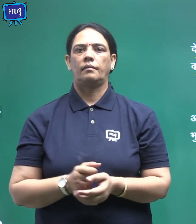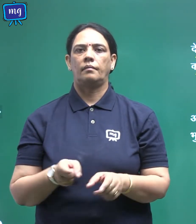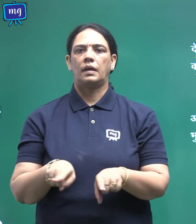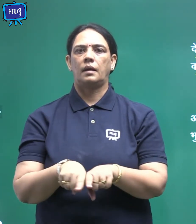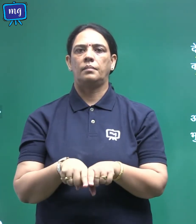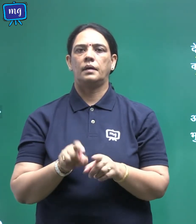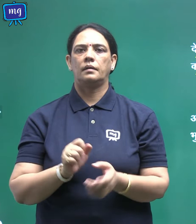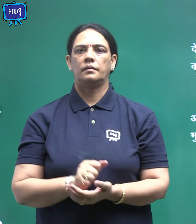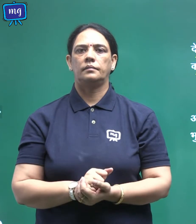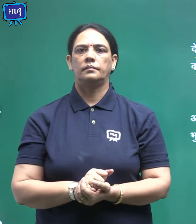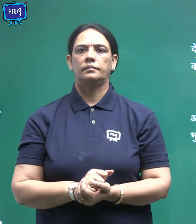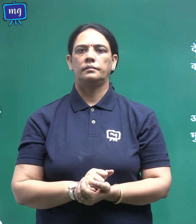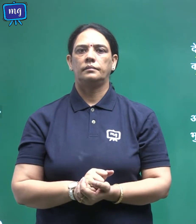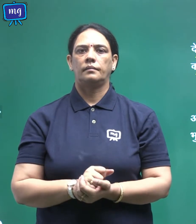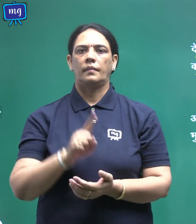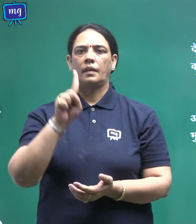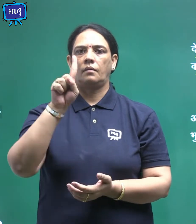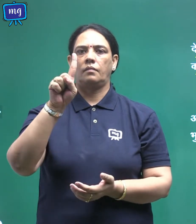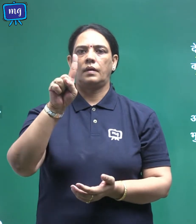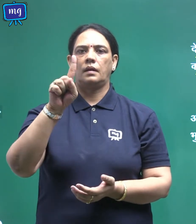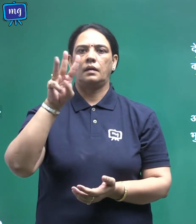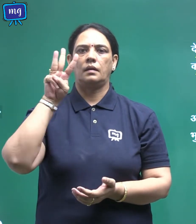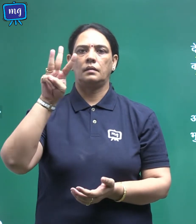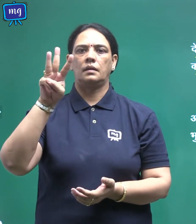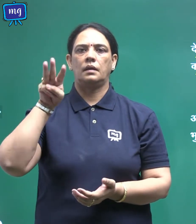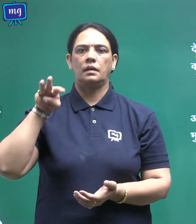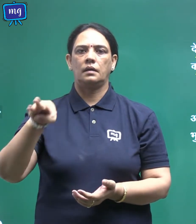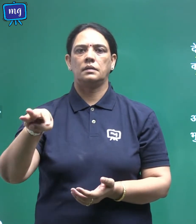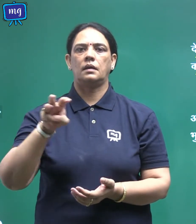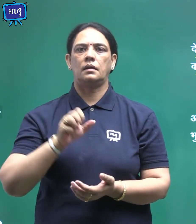बराबर 13,000